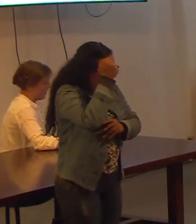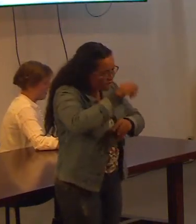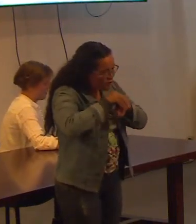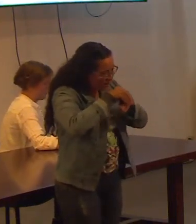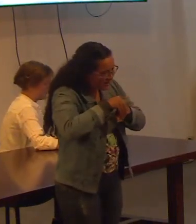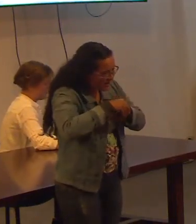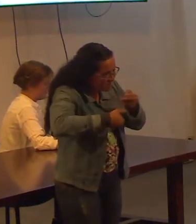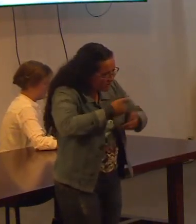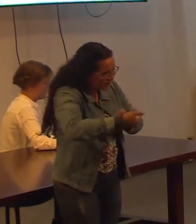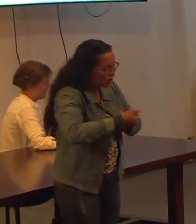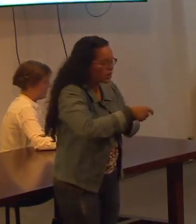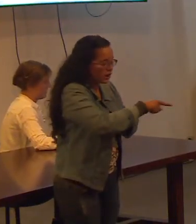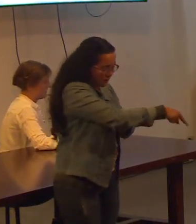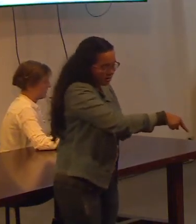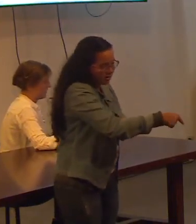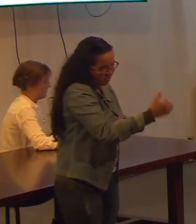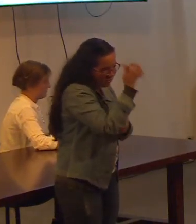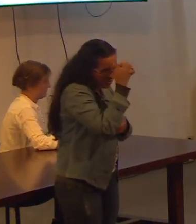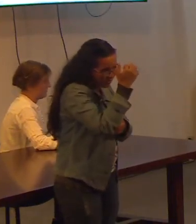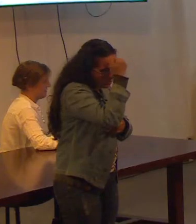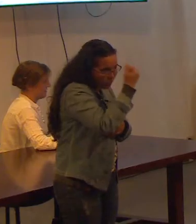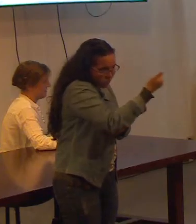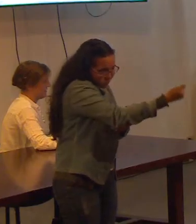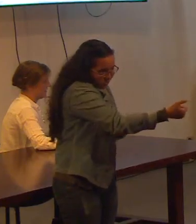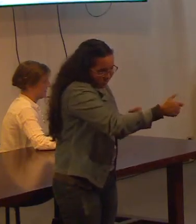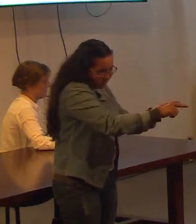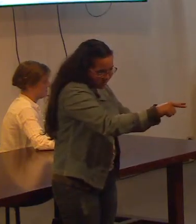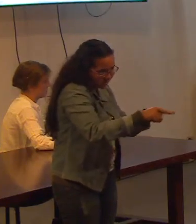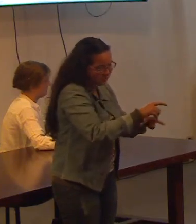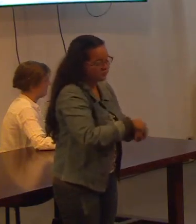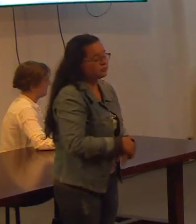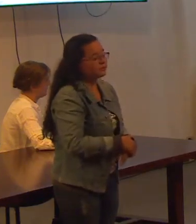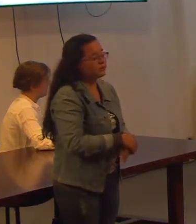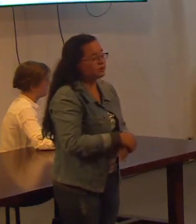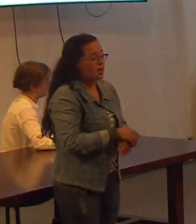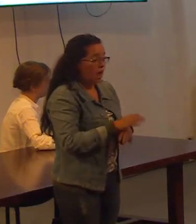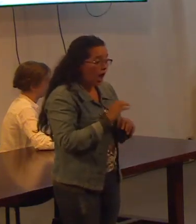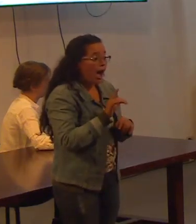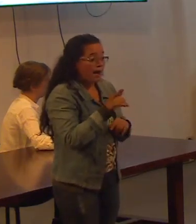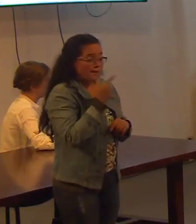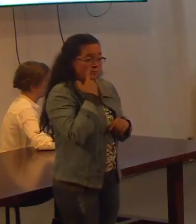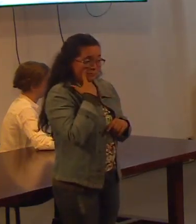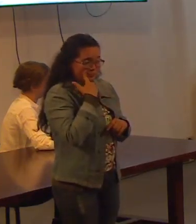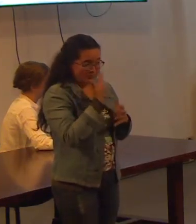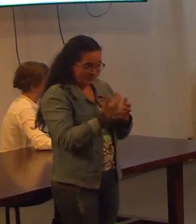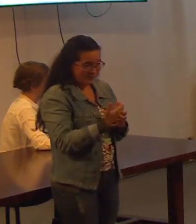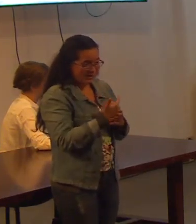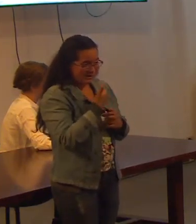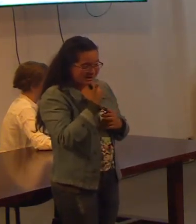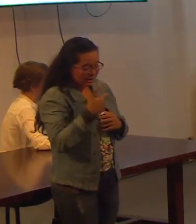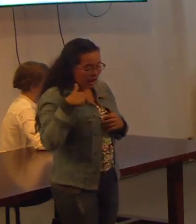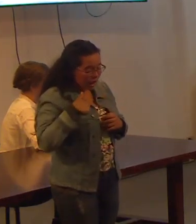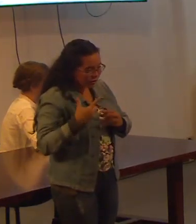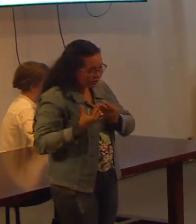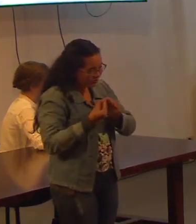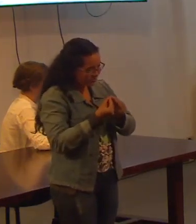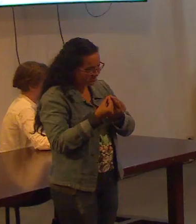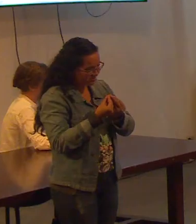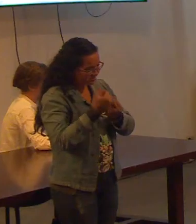las fundaciones. Cabe resaltar de que como docentes y como profesionales de la educación